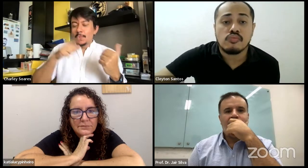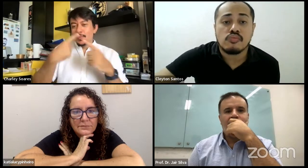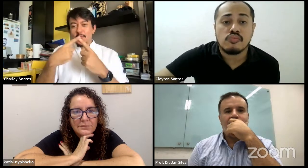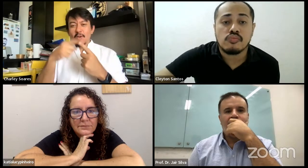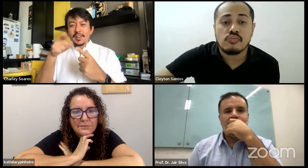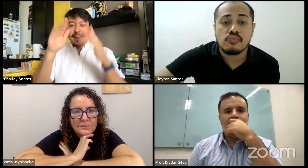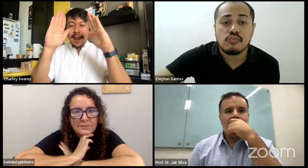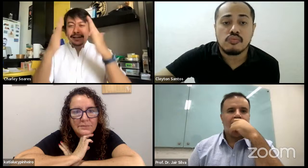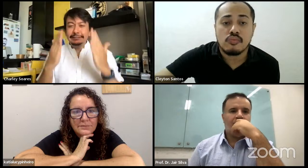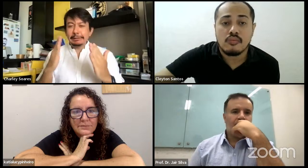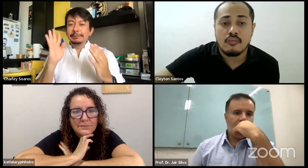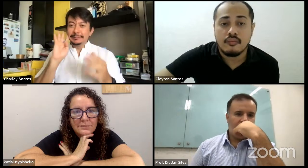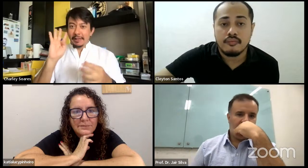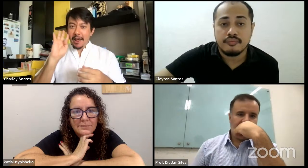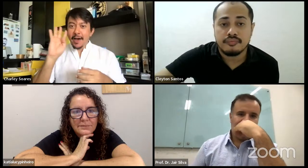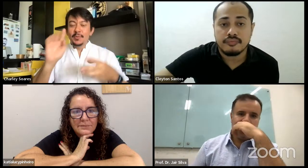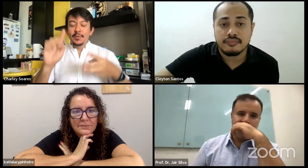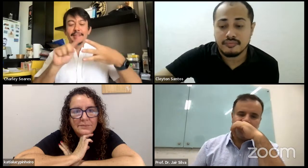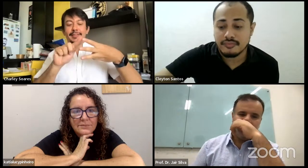Então, gostei